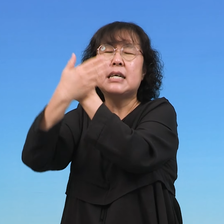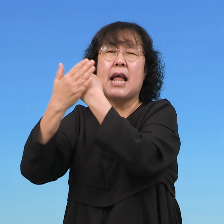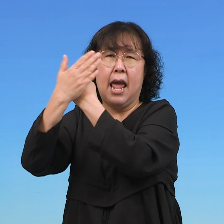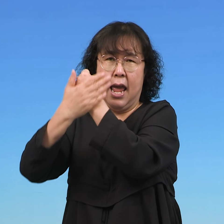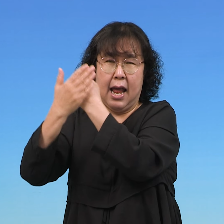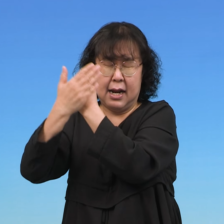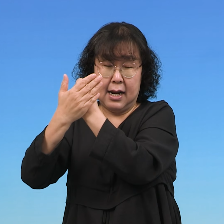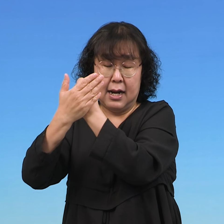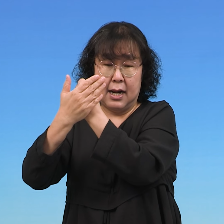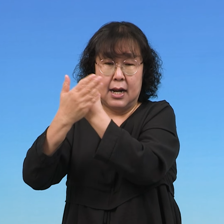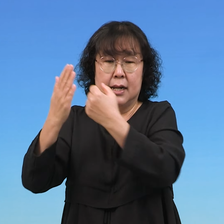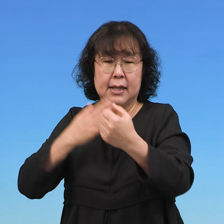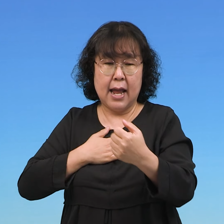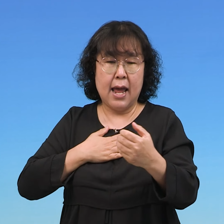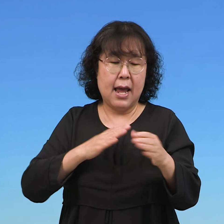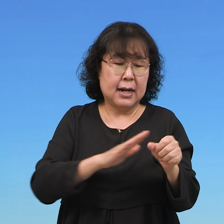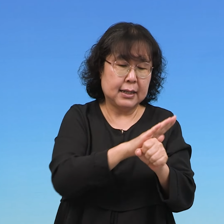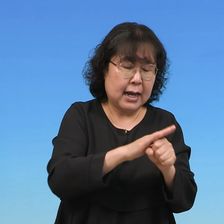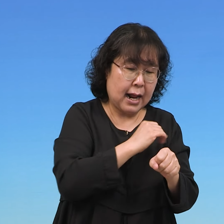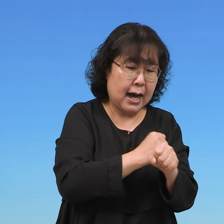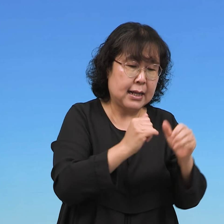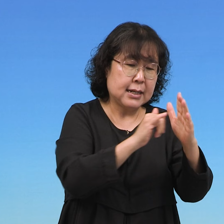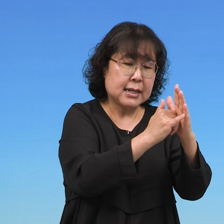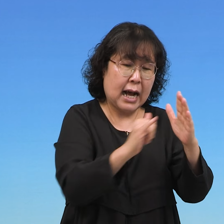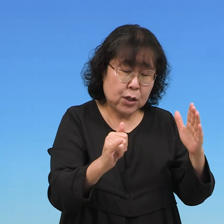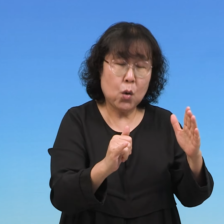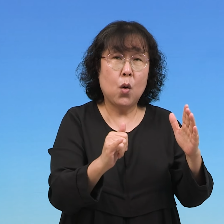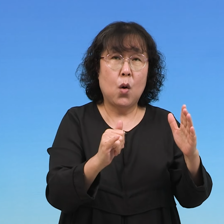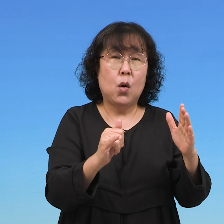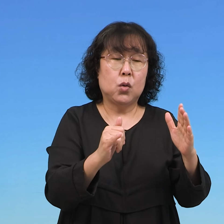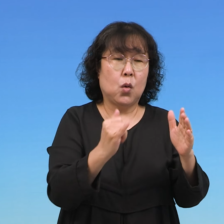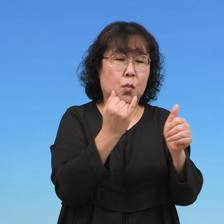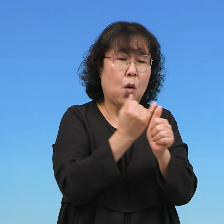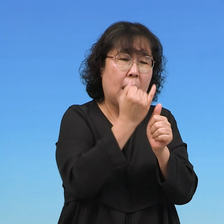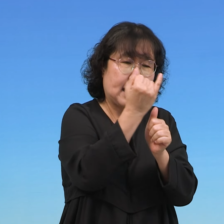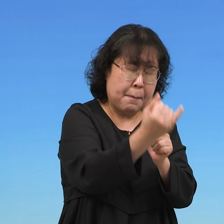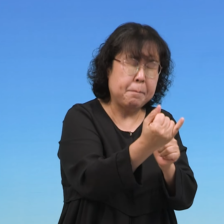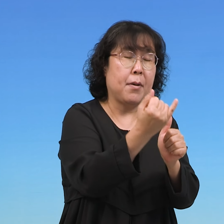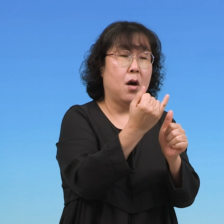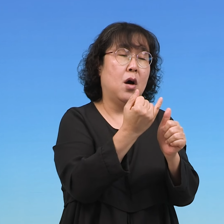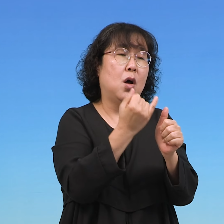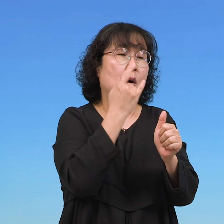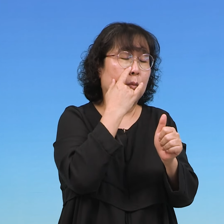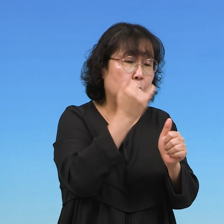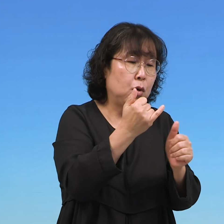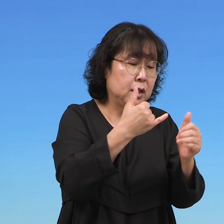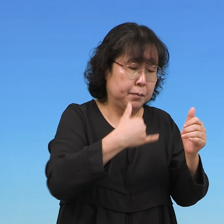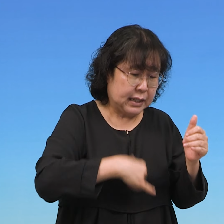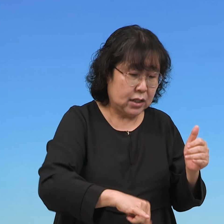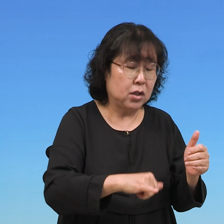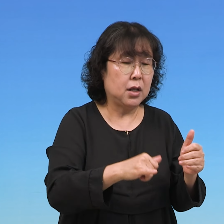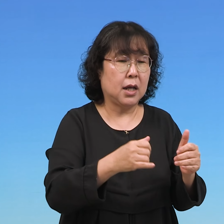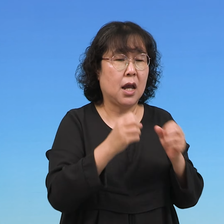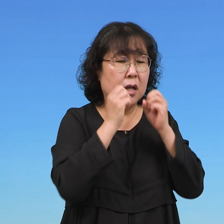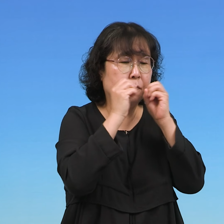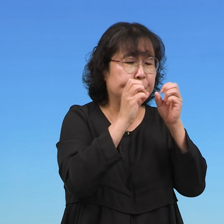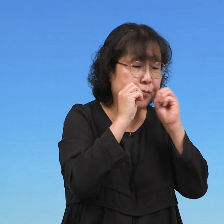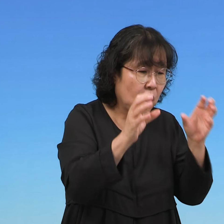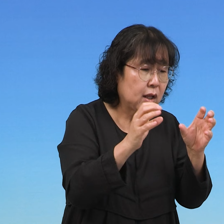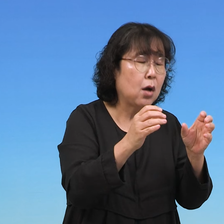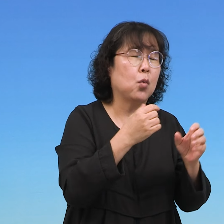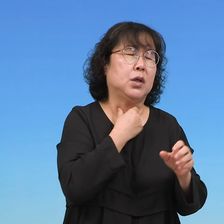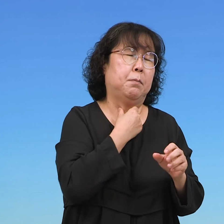이 사랑을 내 사랑하는 가족들, 아내, 남편, 부모님, 자녀에게도 전하고 싶은 거예요.